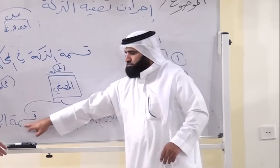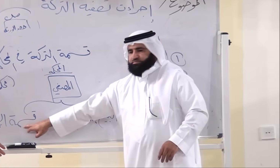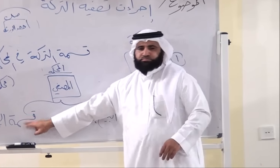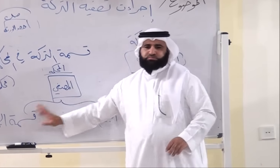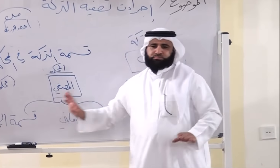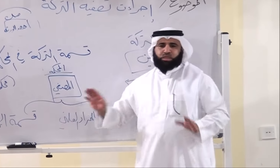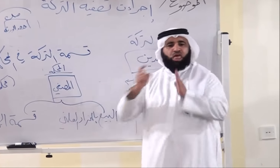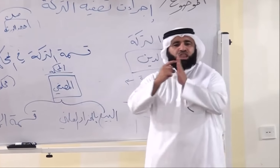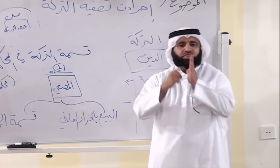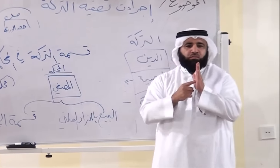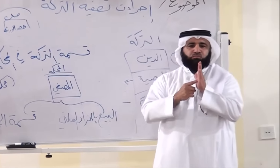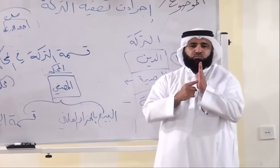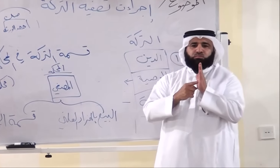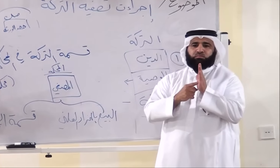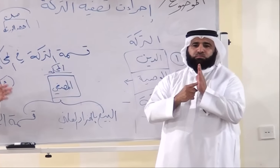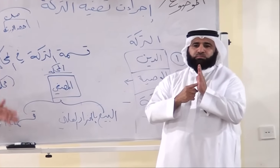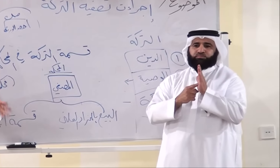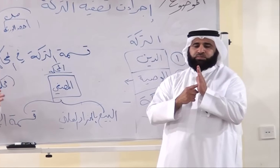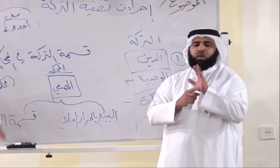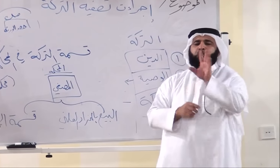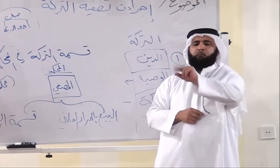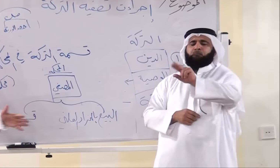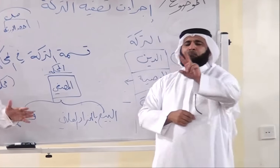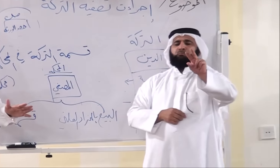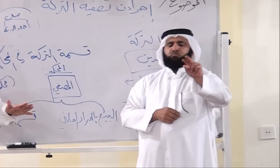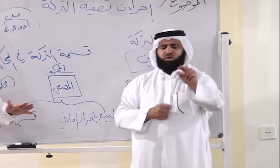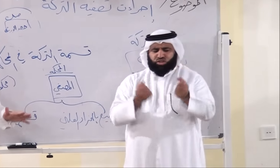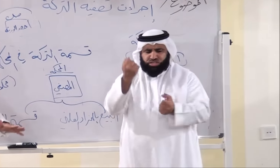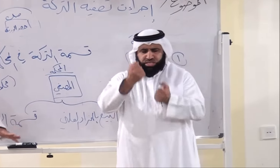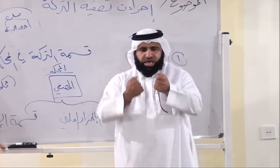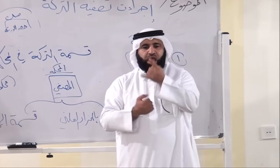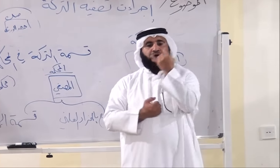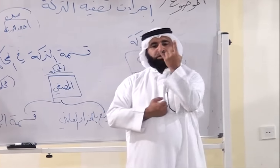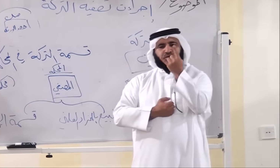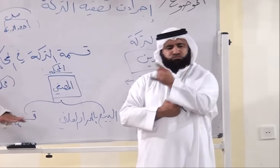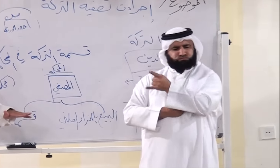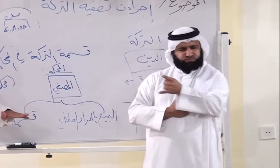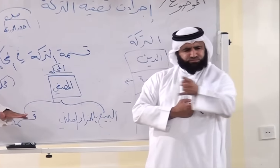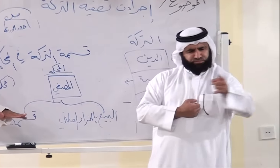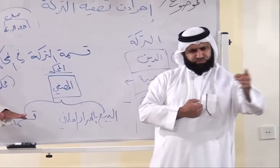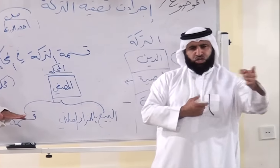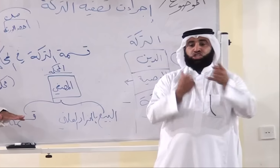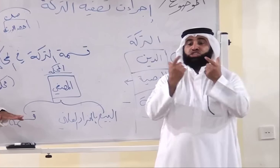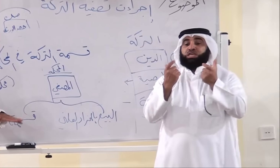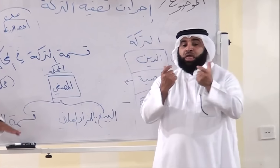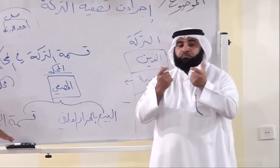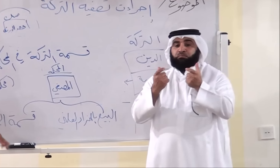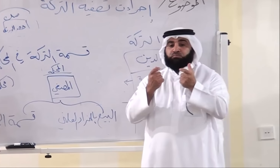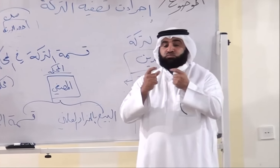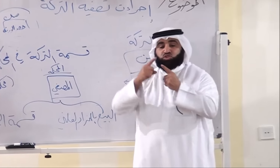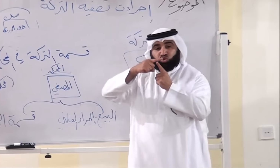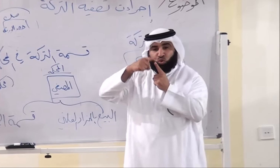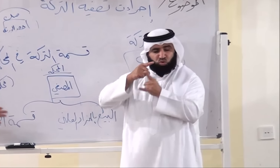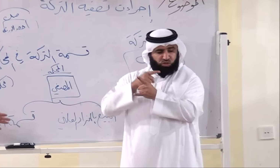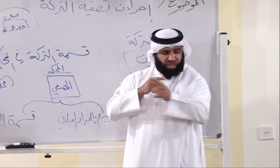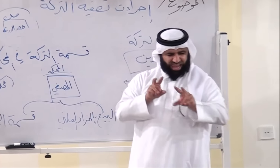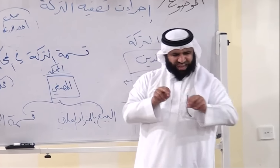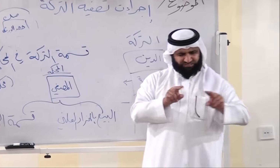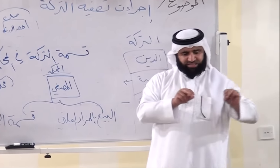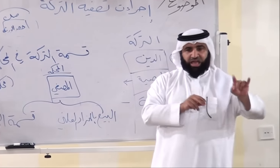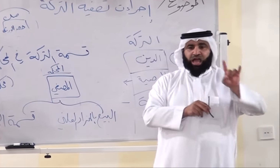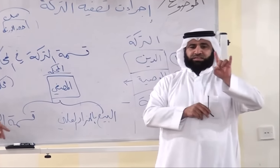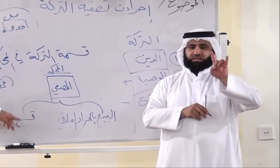يعني بمعنى مثلا والله انا عندنا مثلا 10 سيارات لاند كروزر جداد ونوع من واحد وعندي